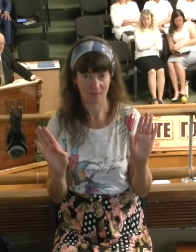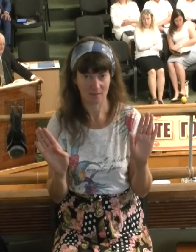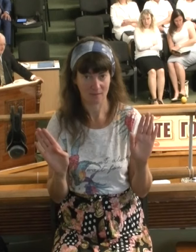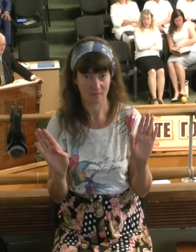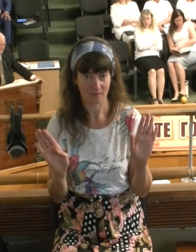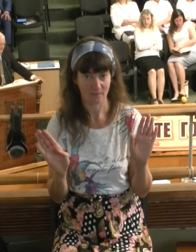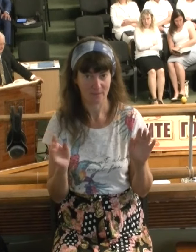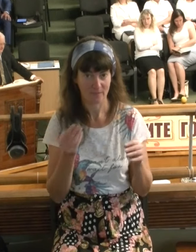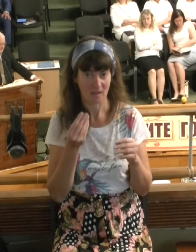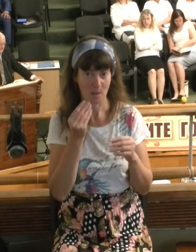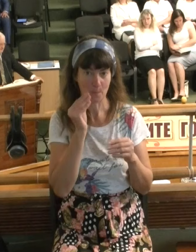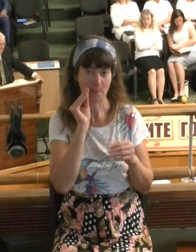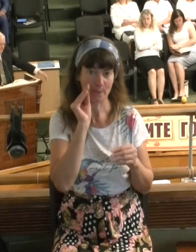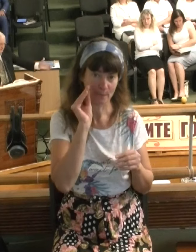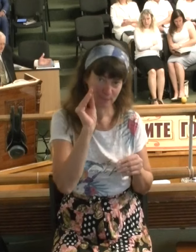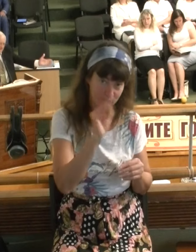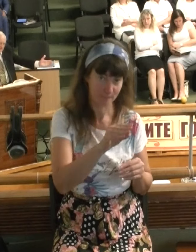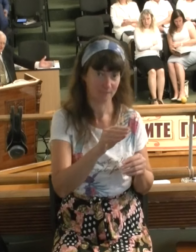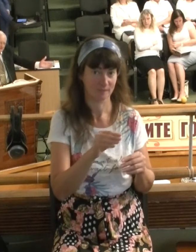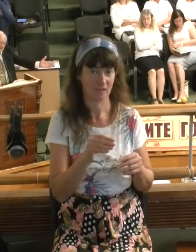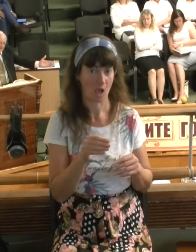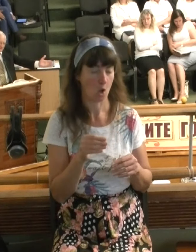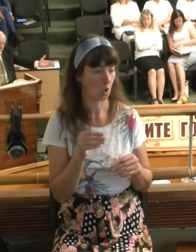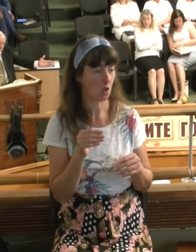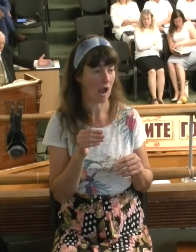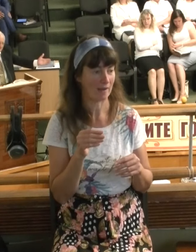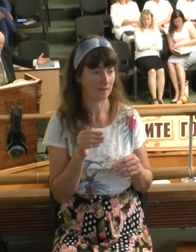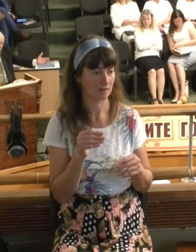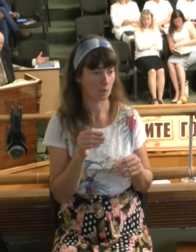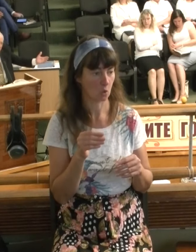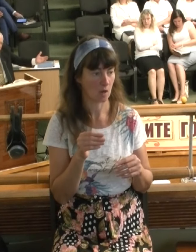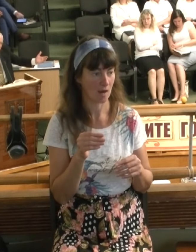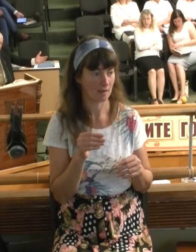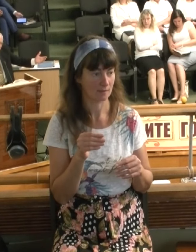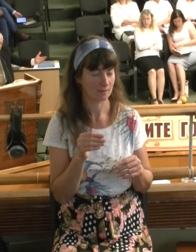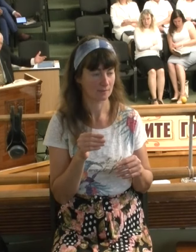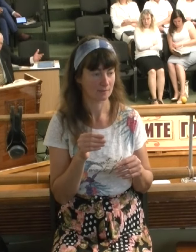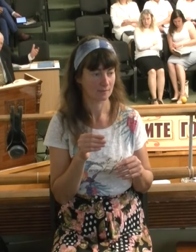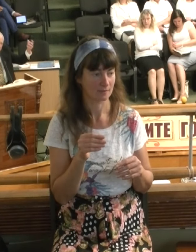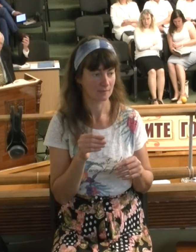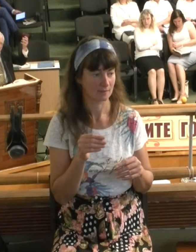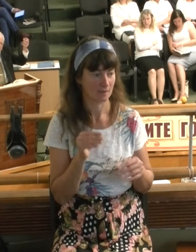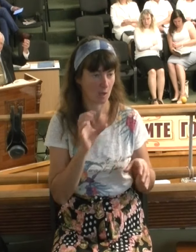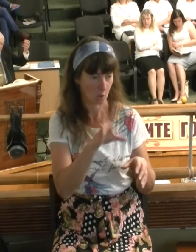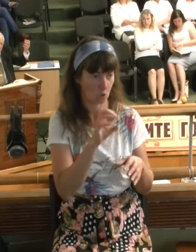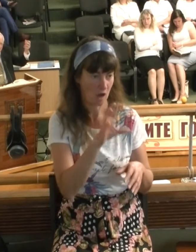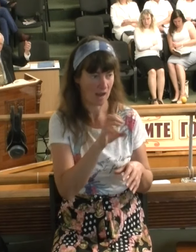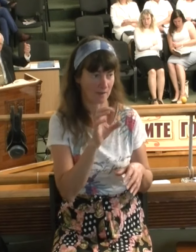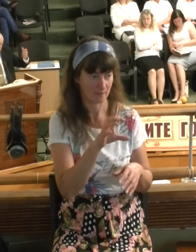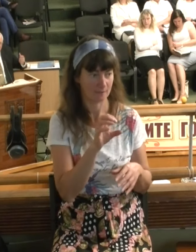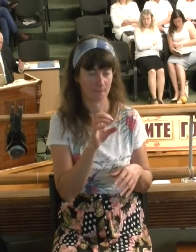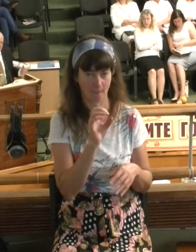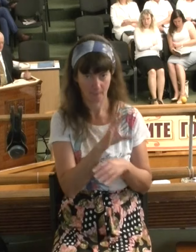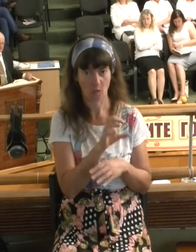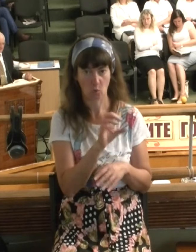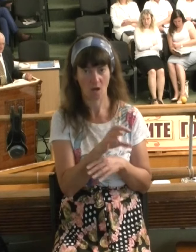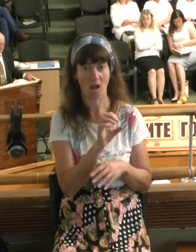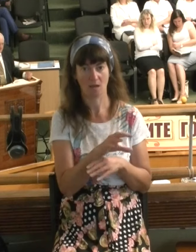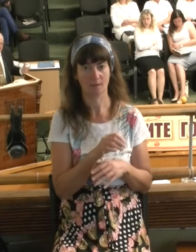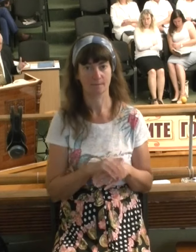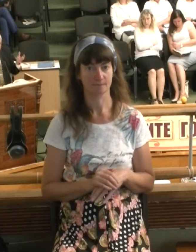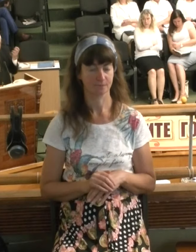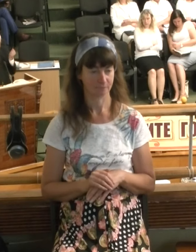и оплеваний. Вот какого Христа мы сегодня вспоминаем. Вот какие чувства должны быть у нас